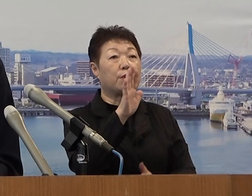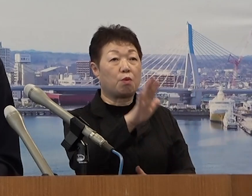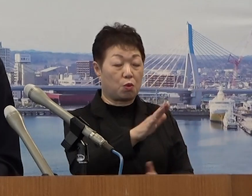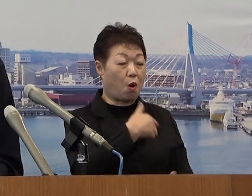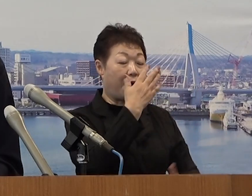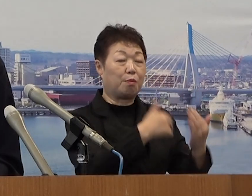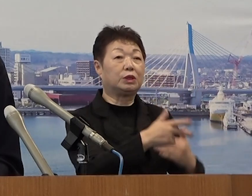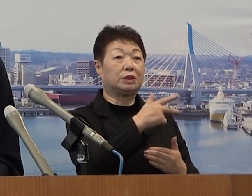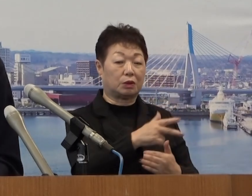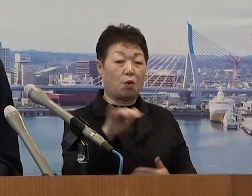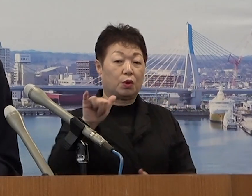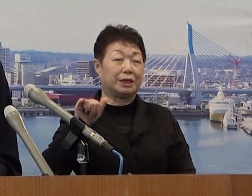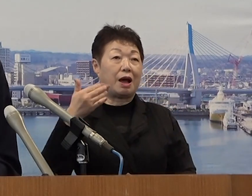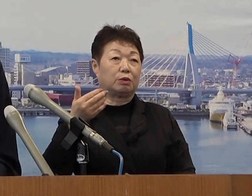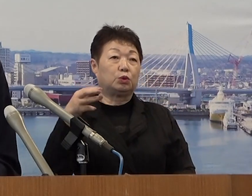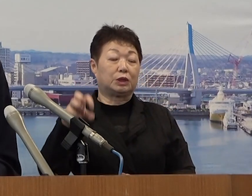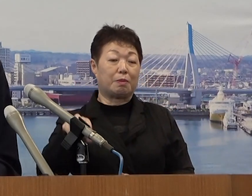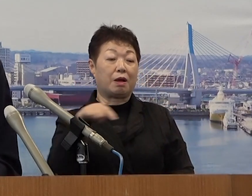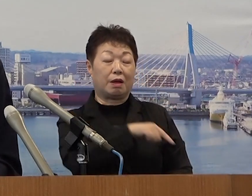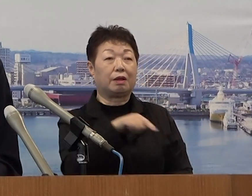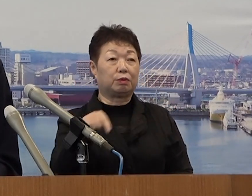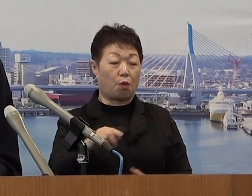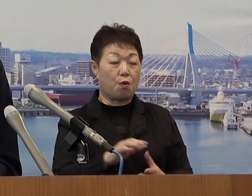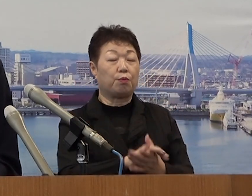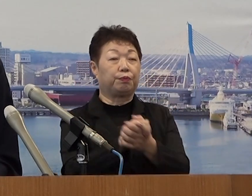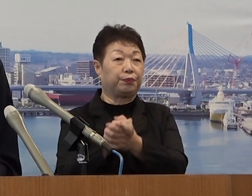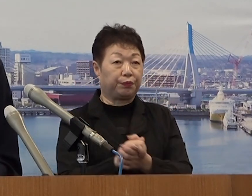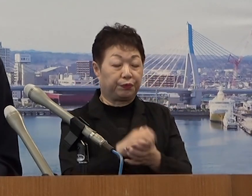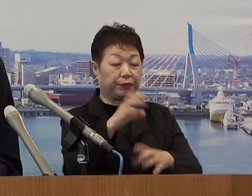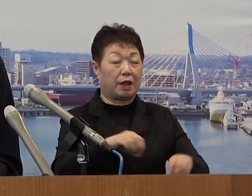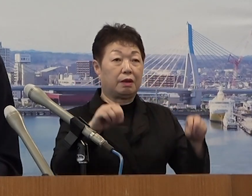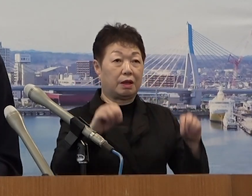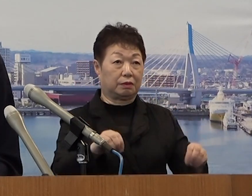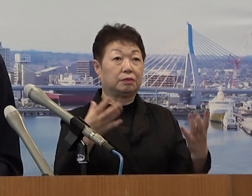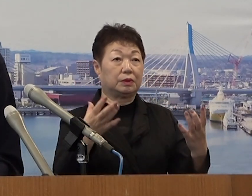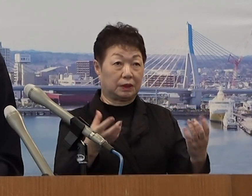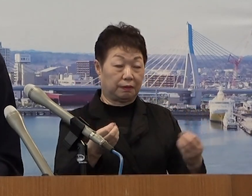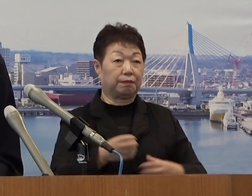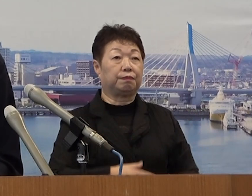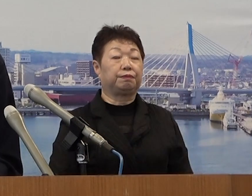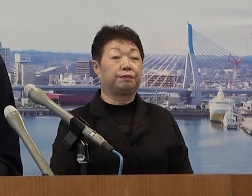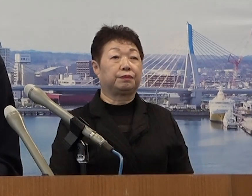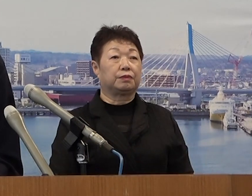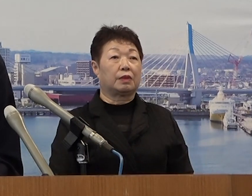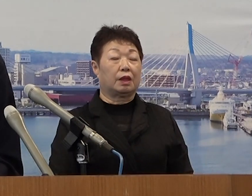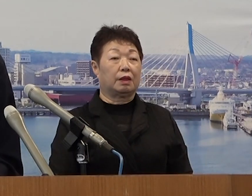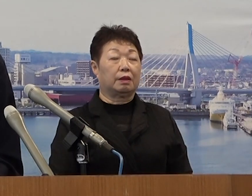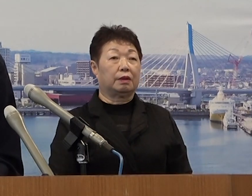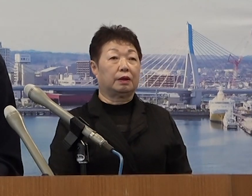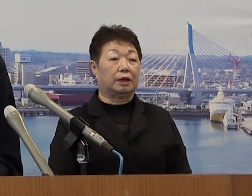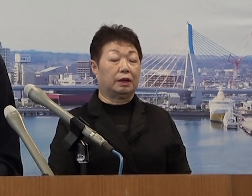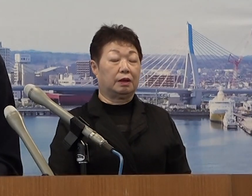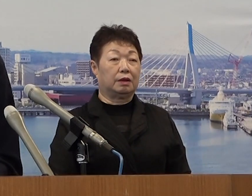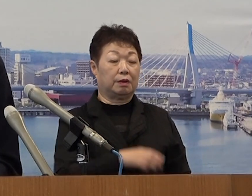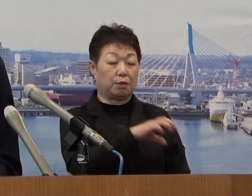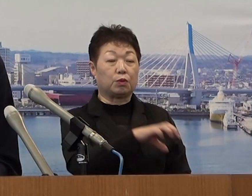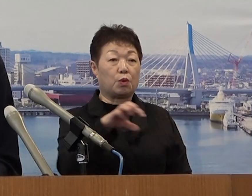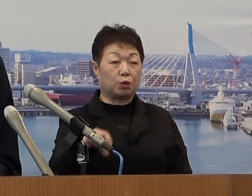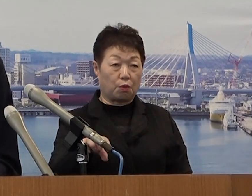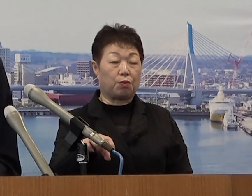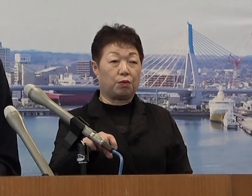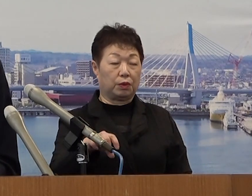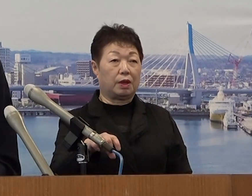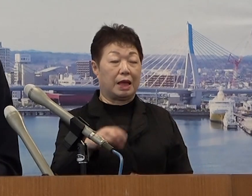屋久島町とで改めて友好名約を締結しておりまして、 これまで両市町の間